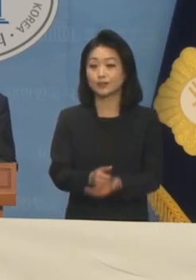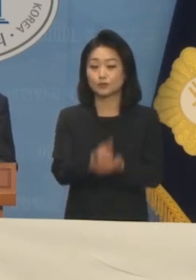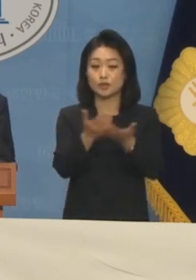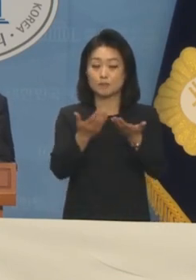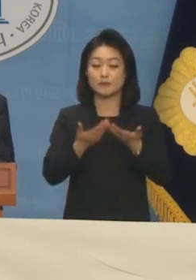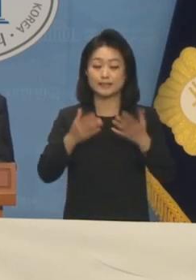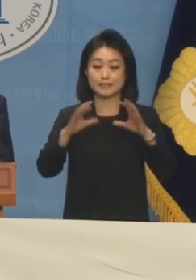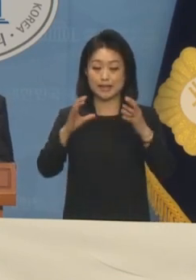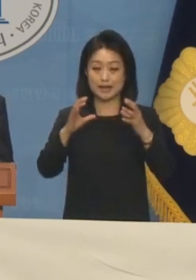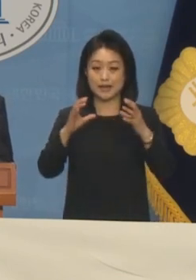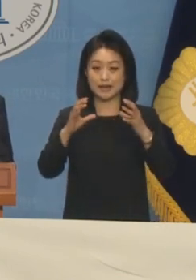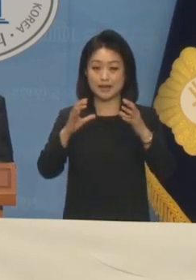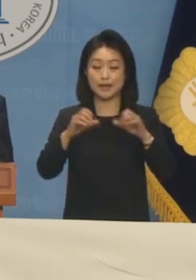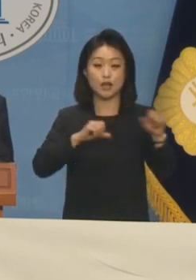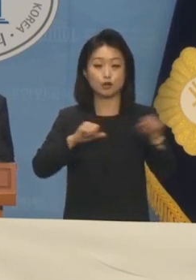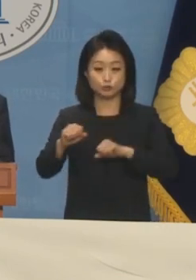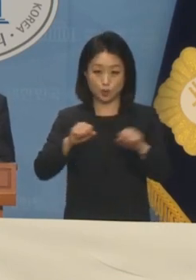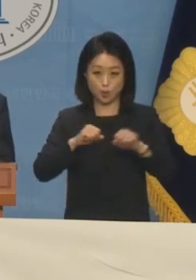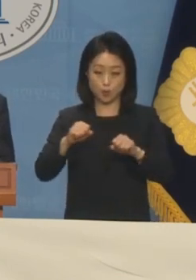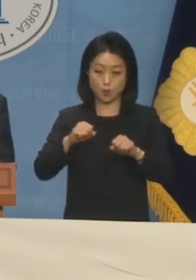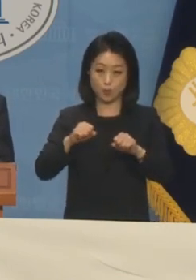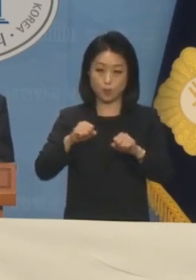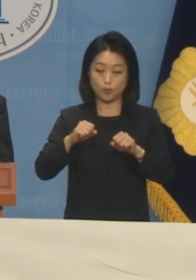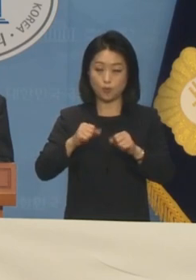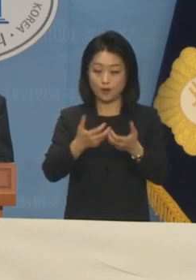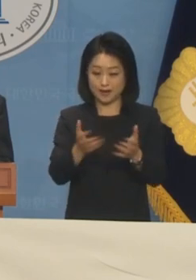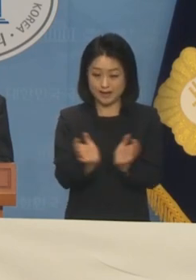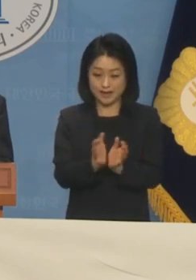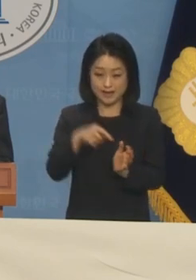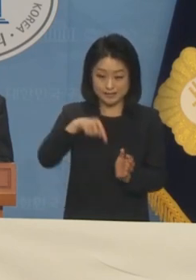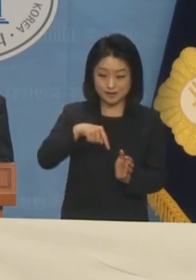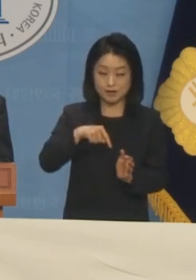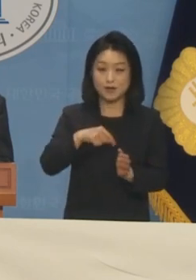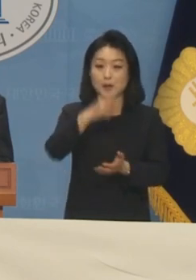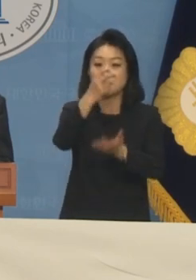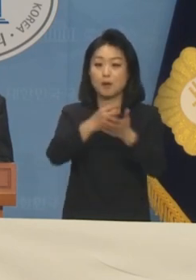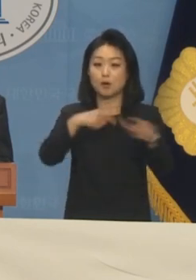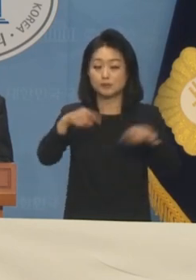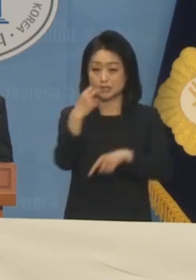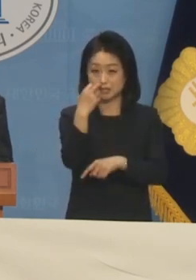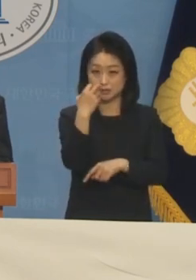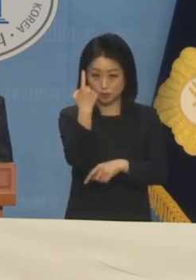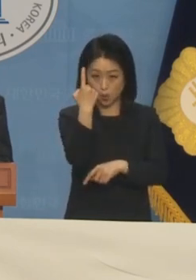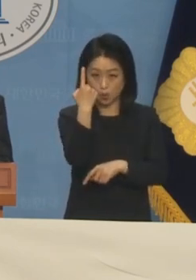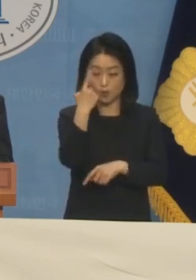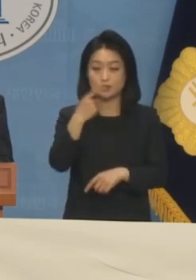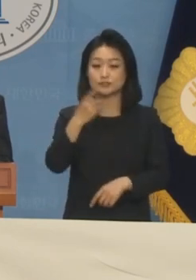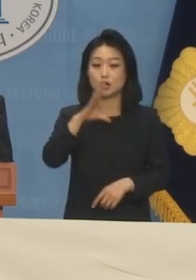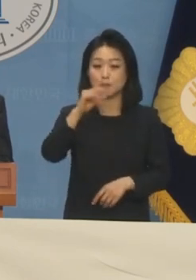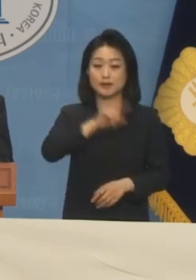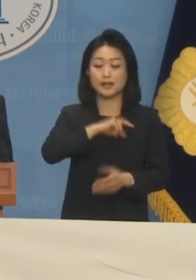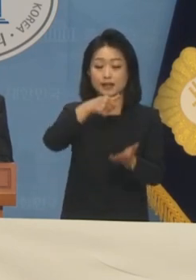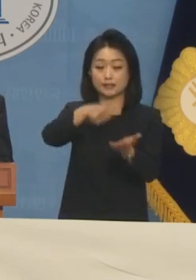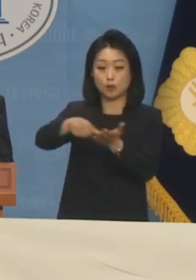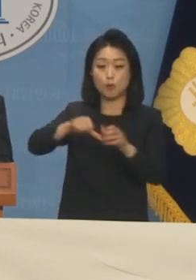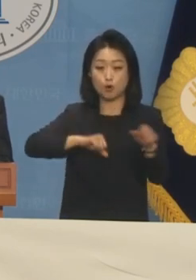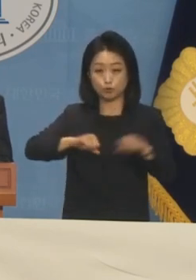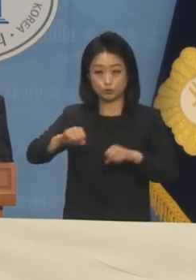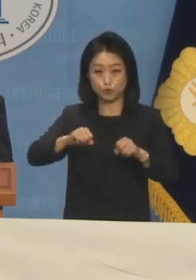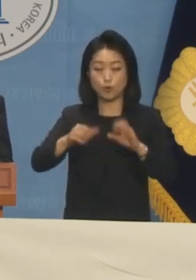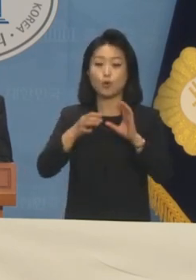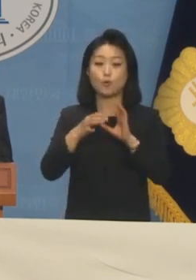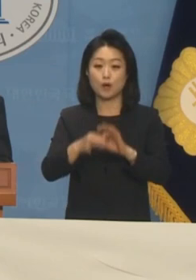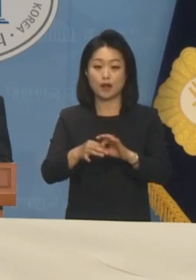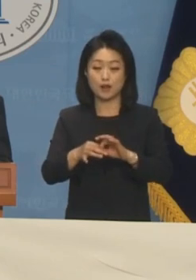존경받는 나라 운동에서 법치 수호를 위한 1,000,000인 서명운동을